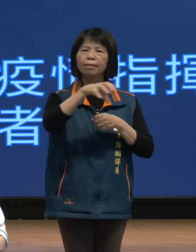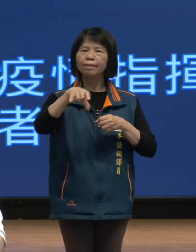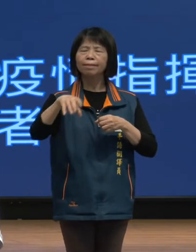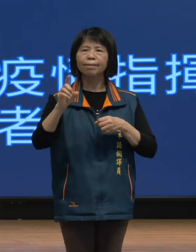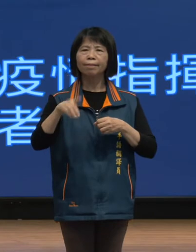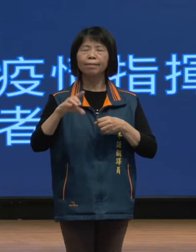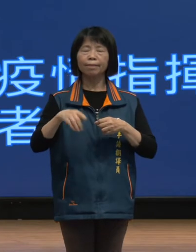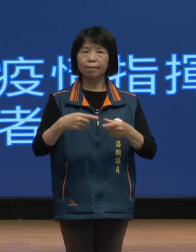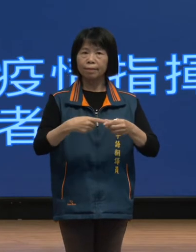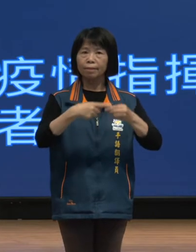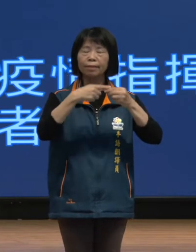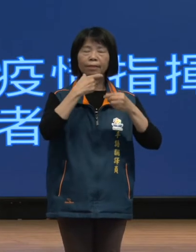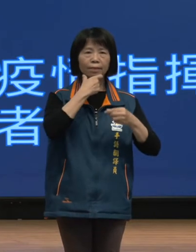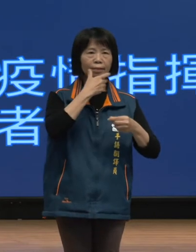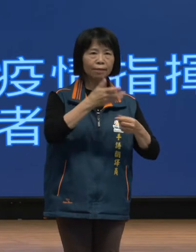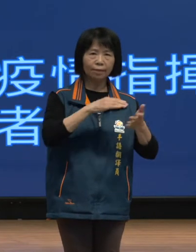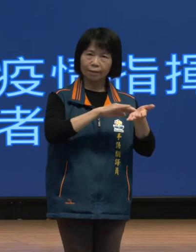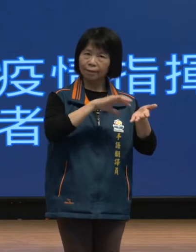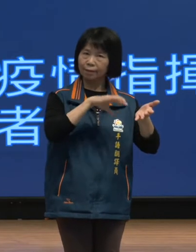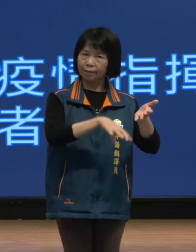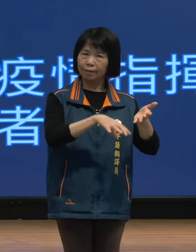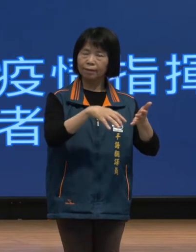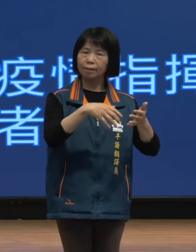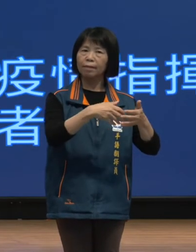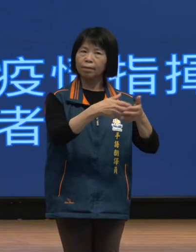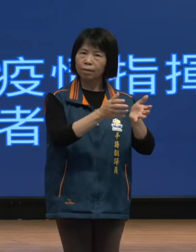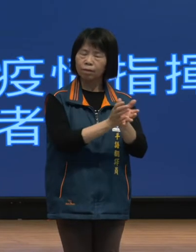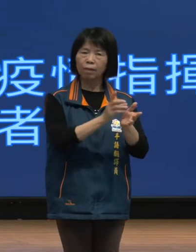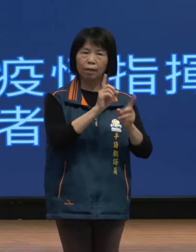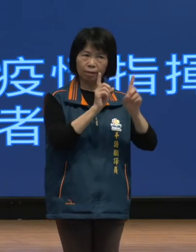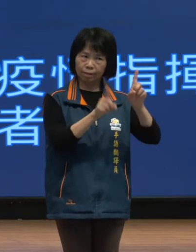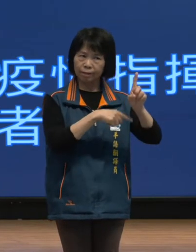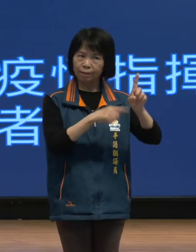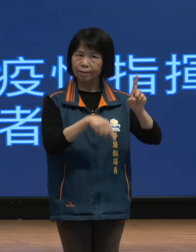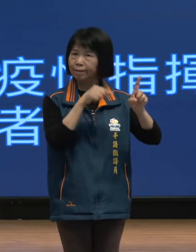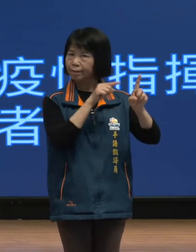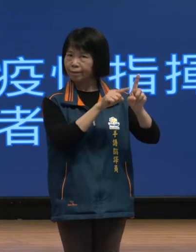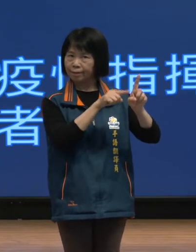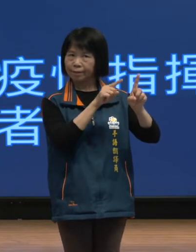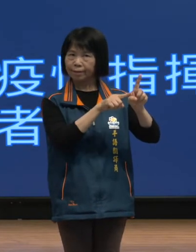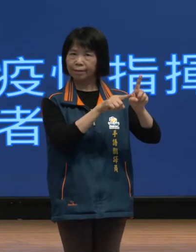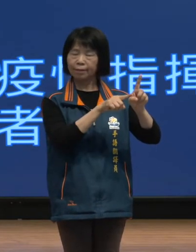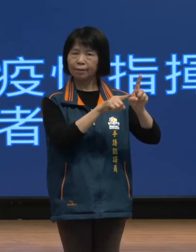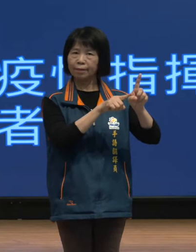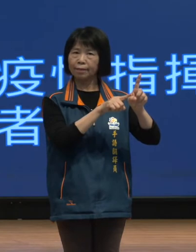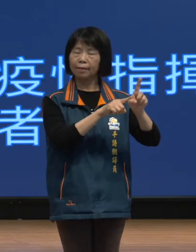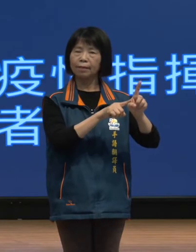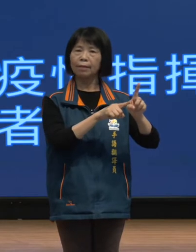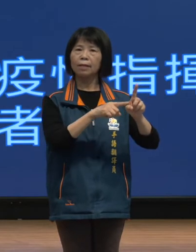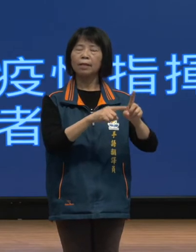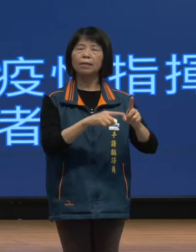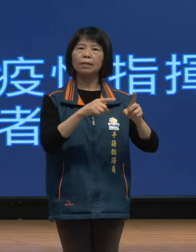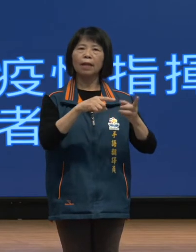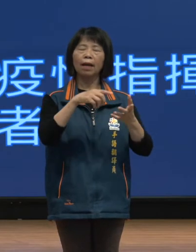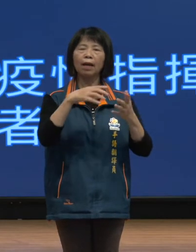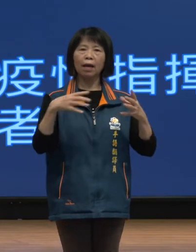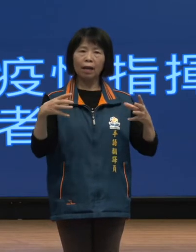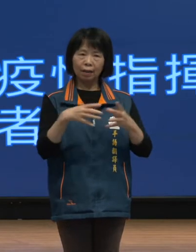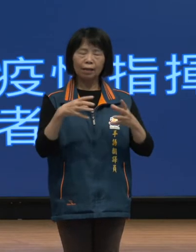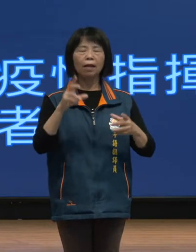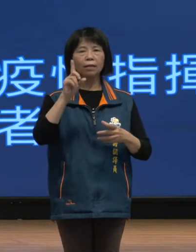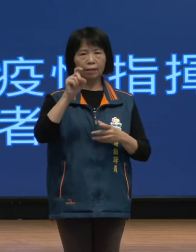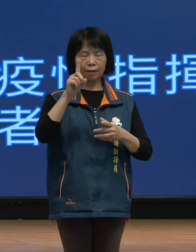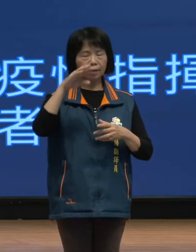一个是我们慈济医院的部分，它有一名，这一名呢是在核11病房来服